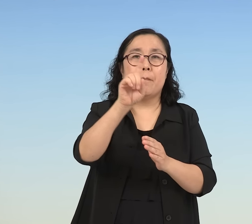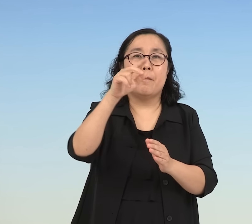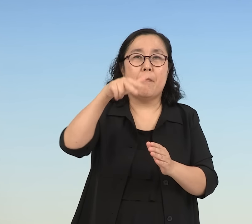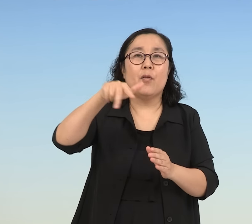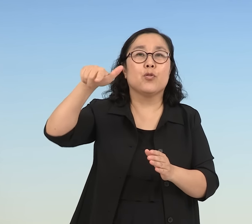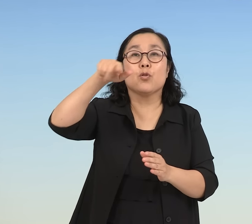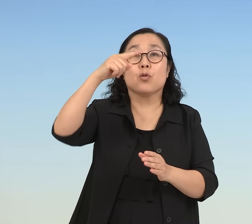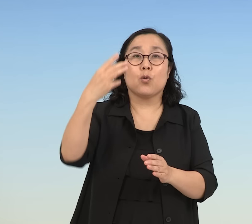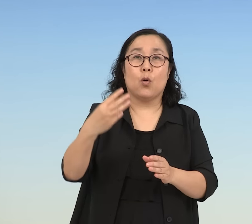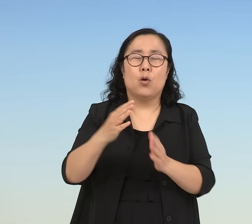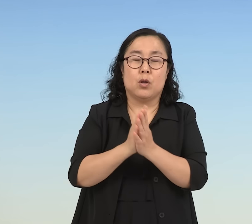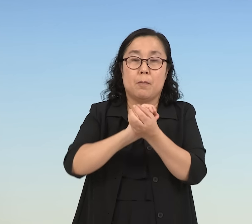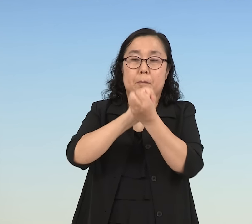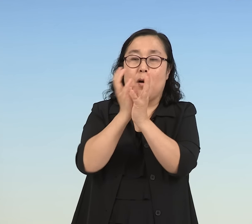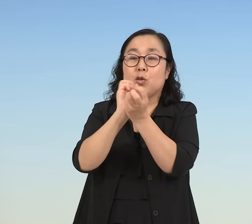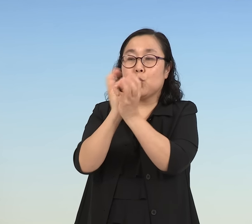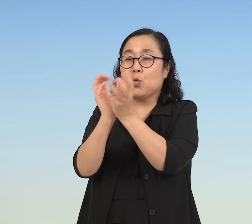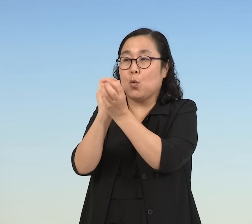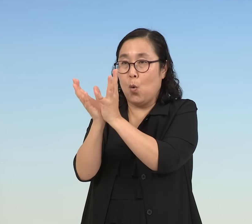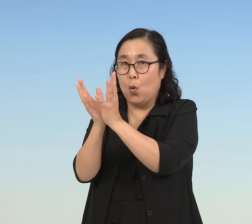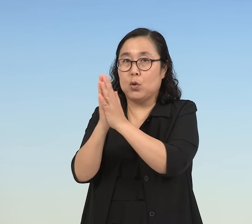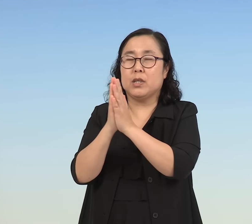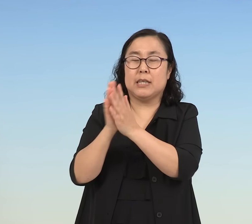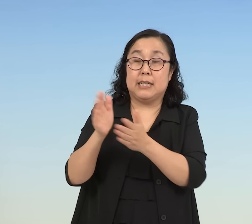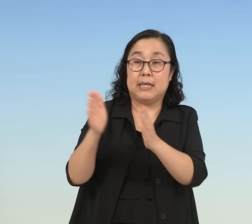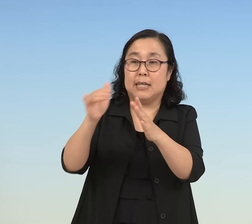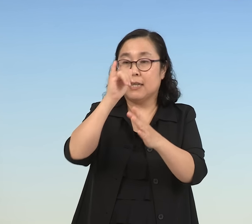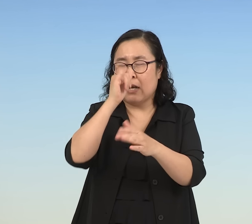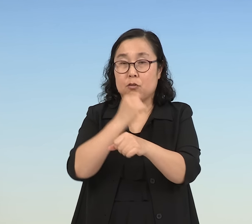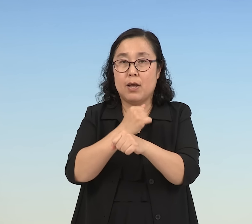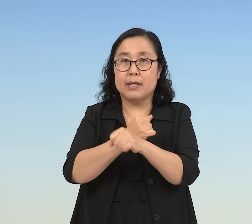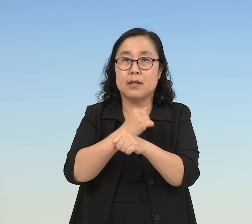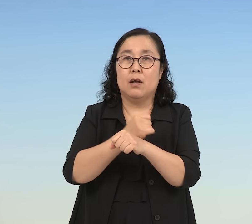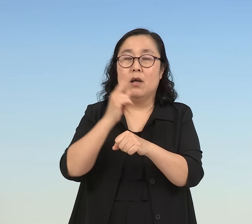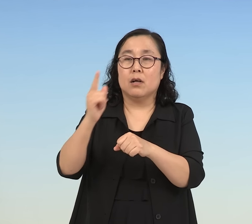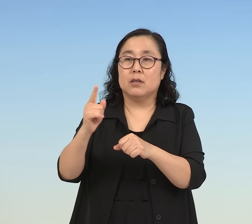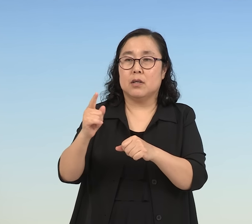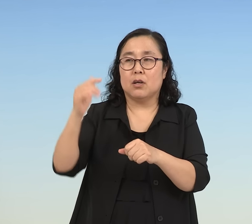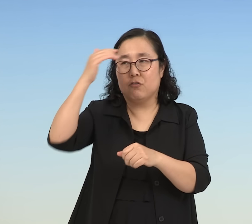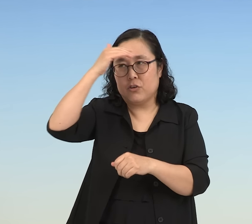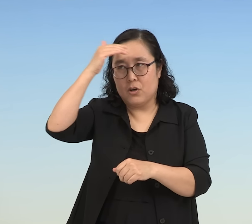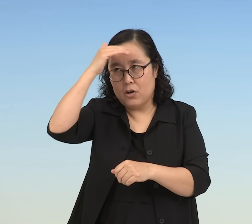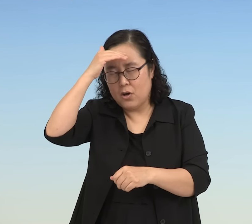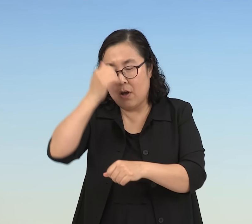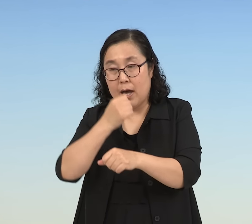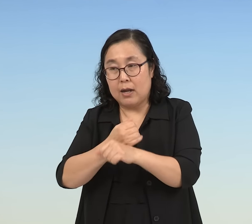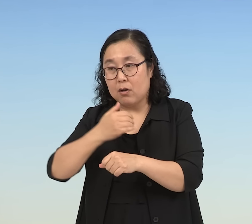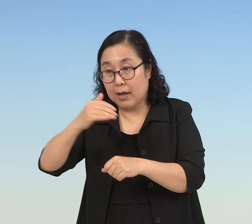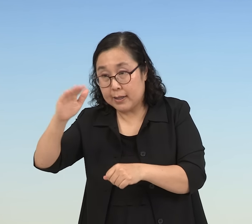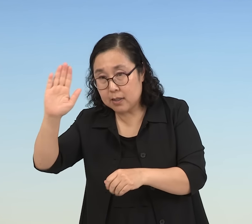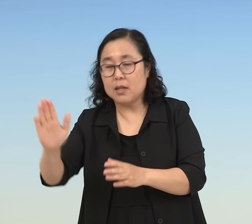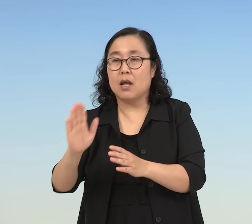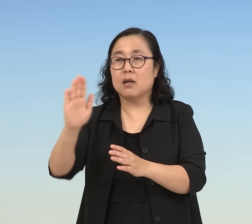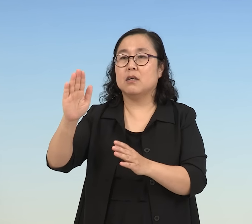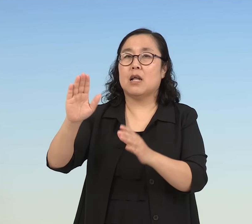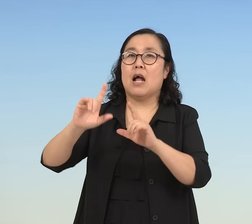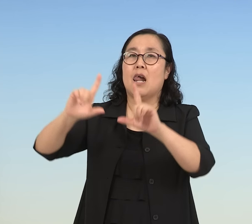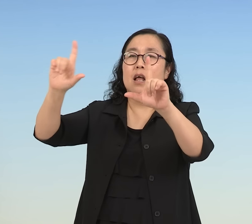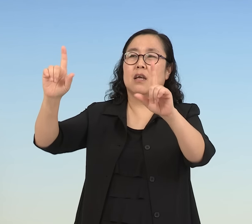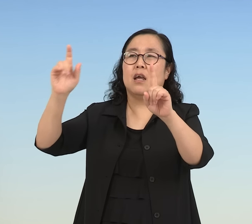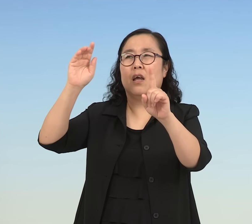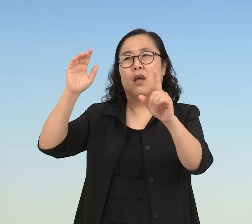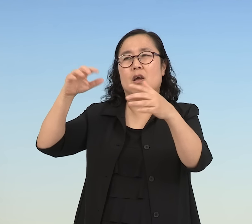시켜드리고 싶어가지고 이 과천 어디에 벚꽃길이 있다 그래서 이제 어머니 이제 벚꽃 구경 갑시다 모시고 이제 갔는데 가는 날이